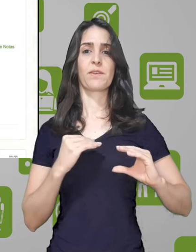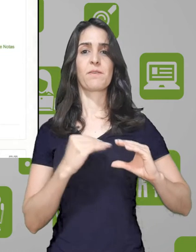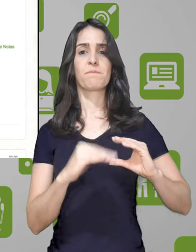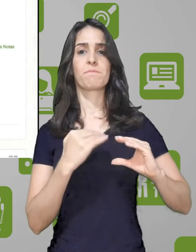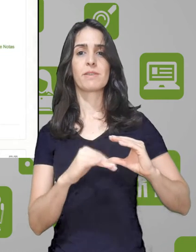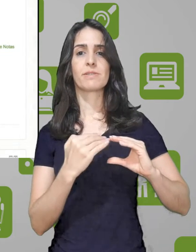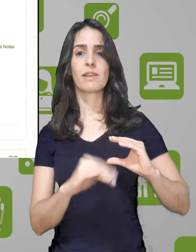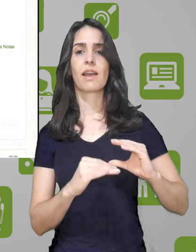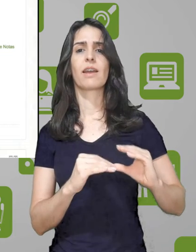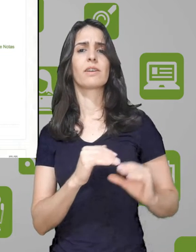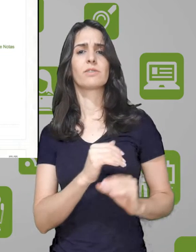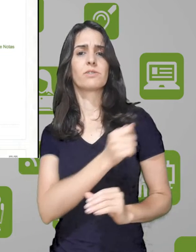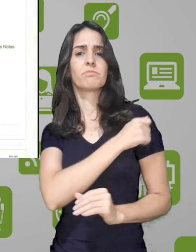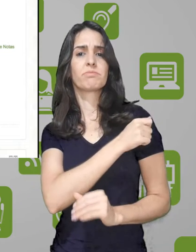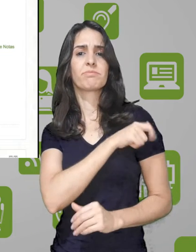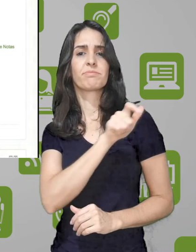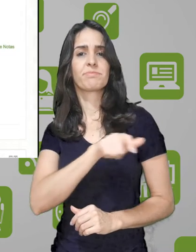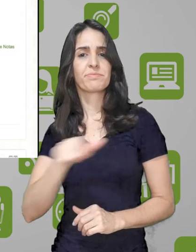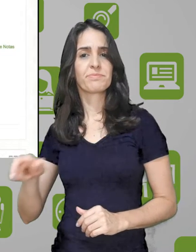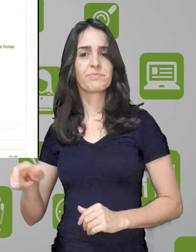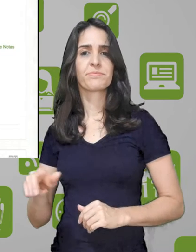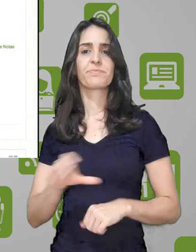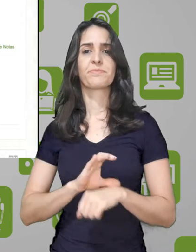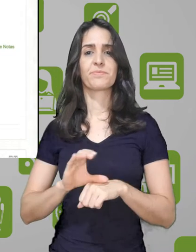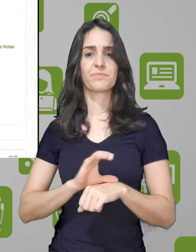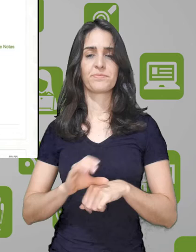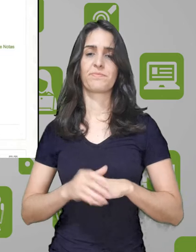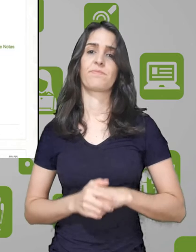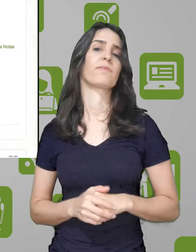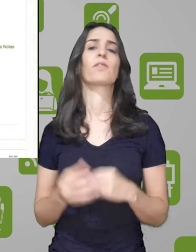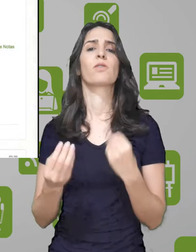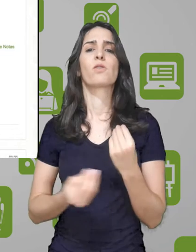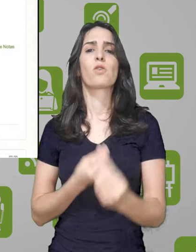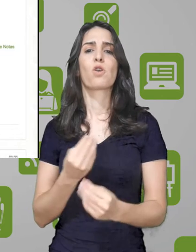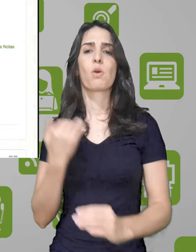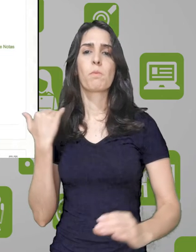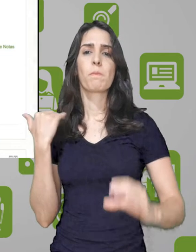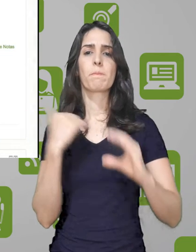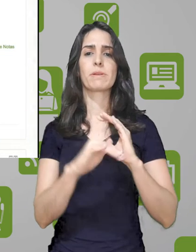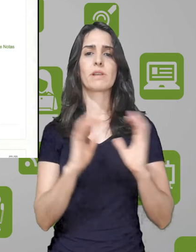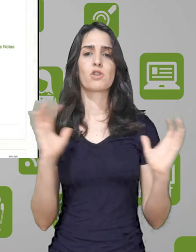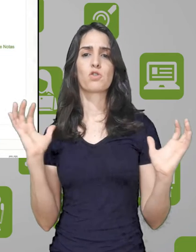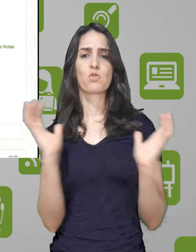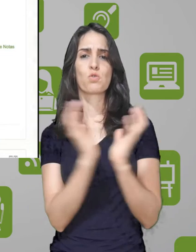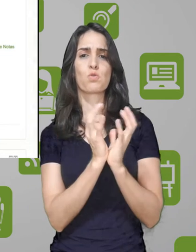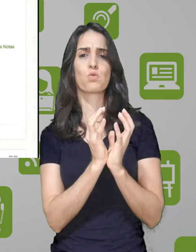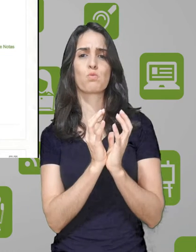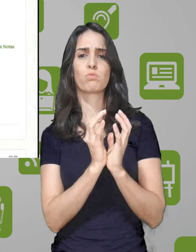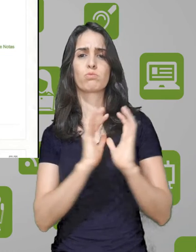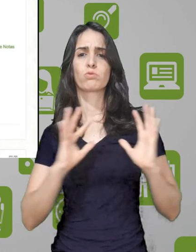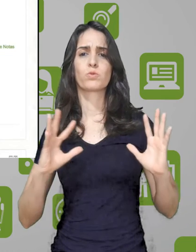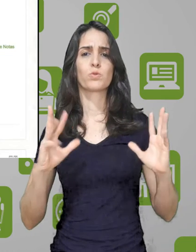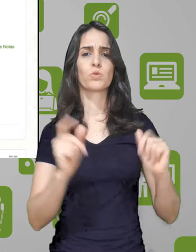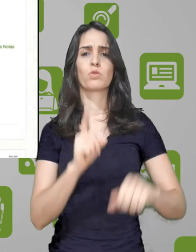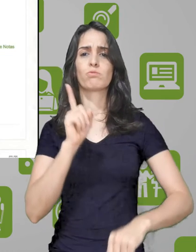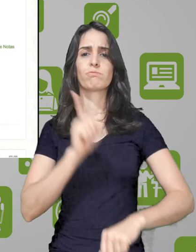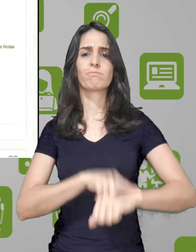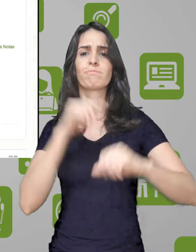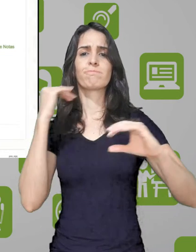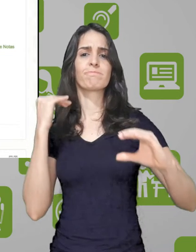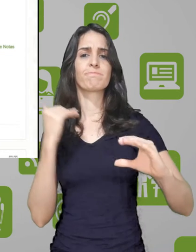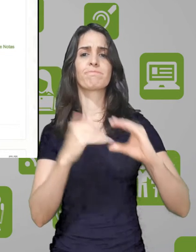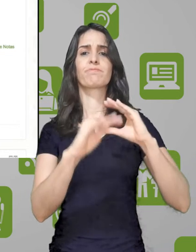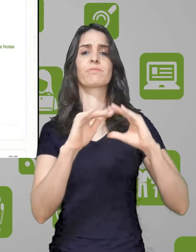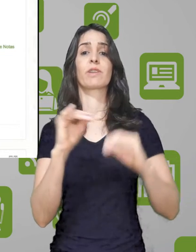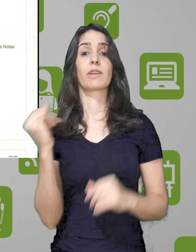curso que é enviar mensagem aos participantes então enviar uma mensagem coletiva às vezes é muito